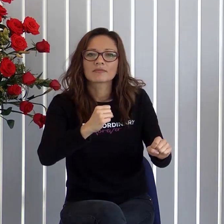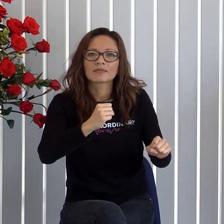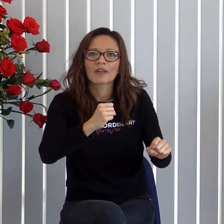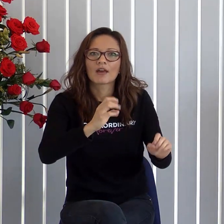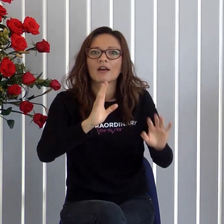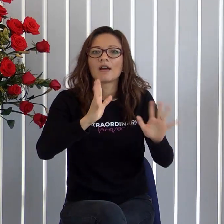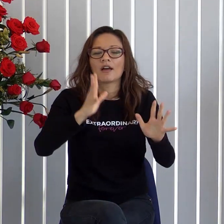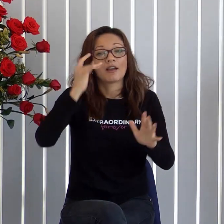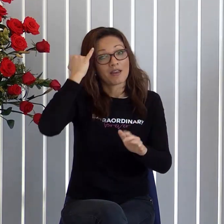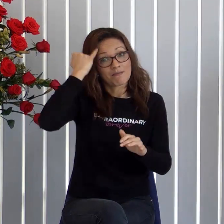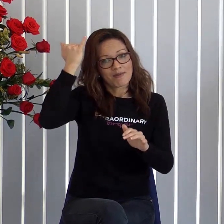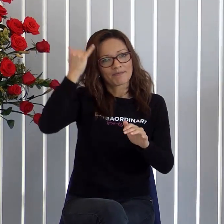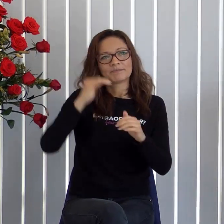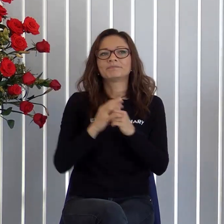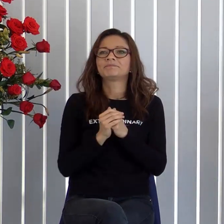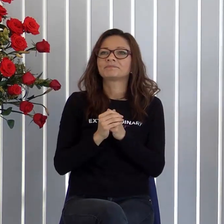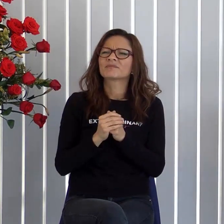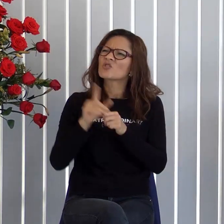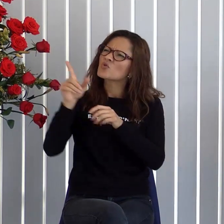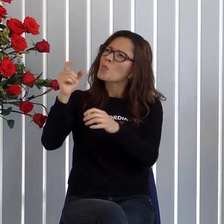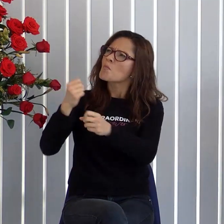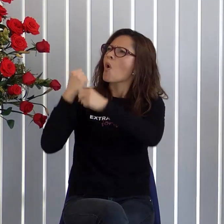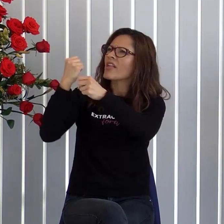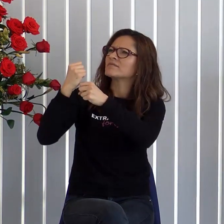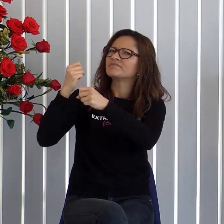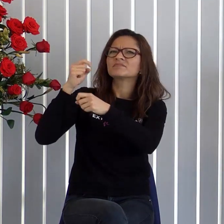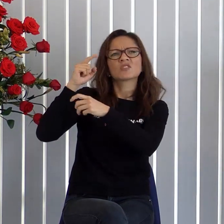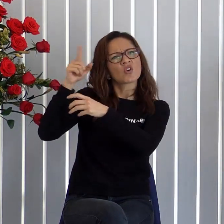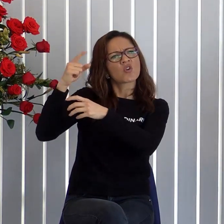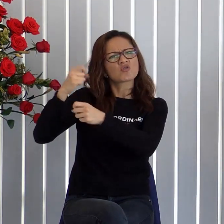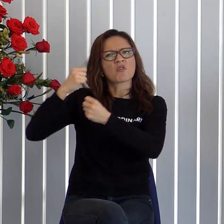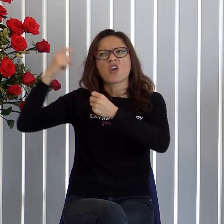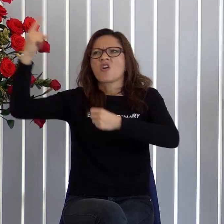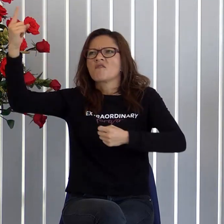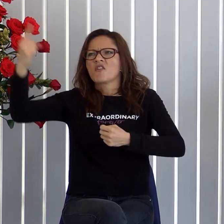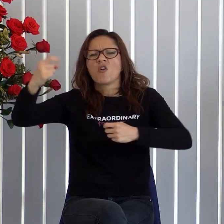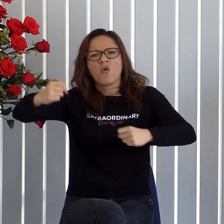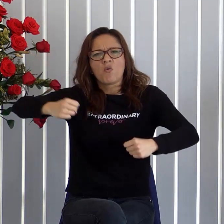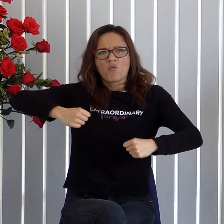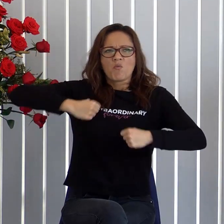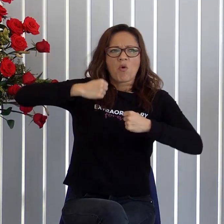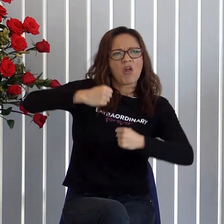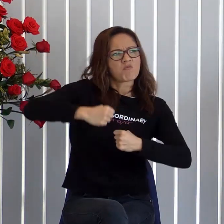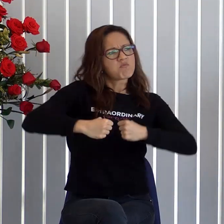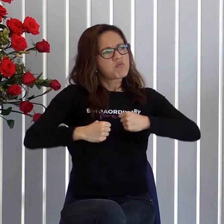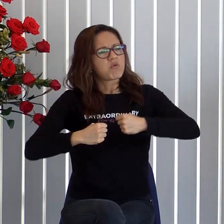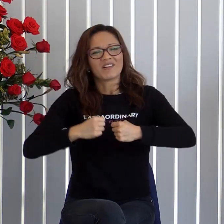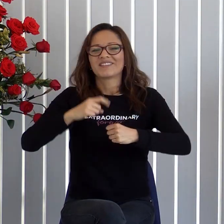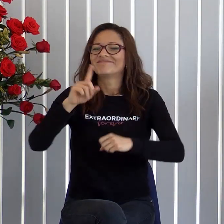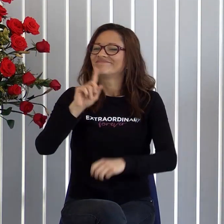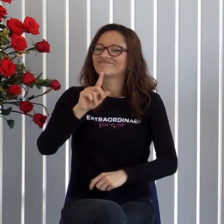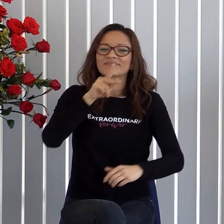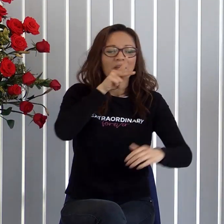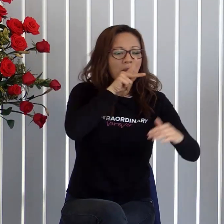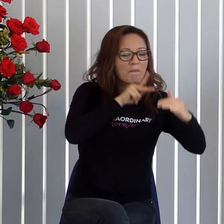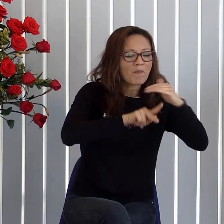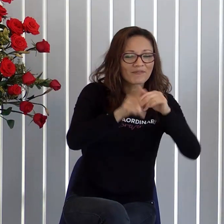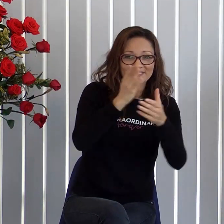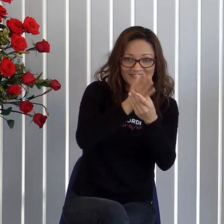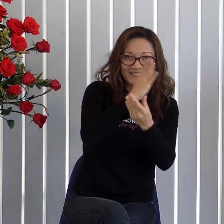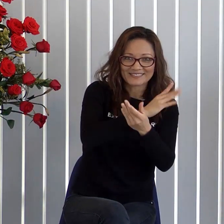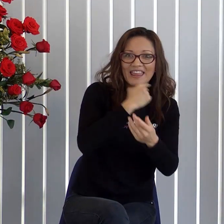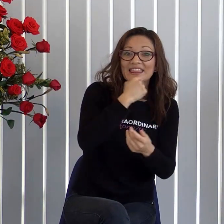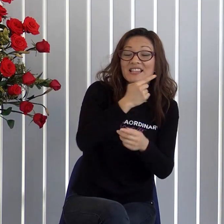Es que imagínese, uno pensara, bueno, con su poder él vino. Decían en las profecías que cuando viniera